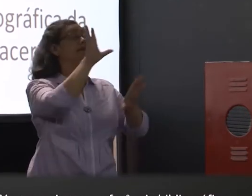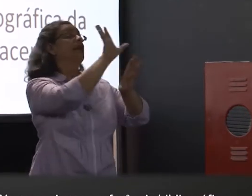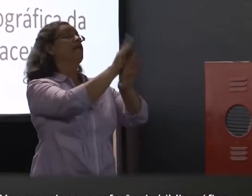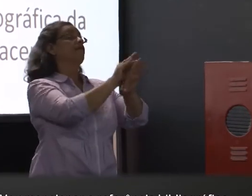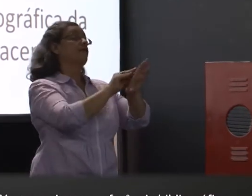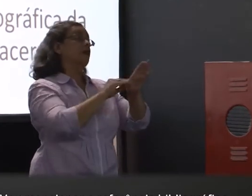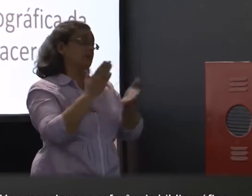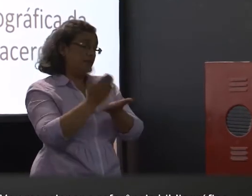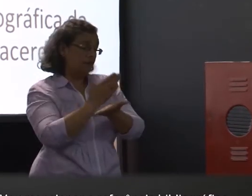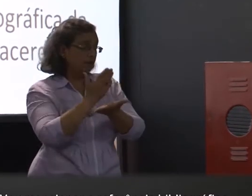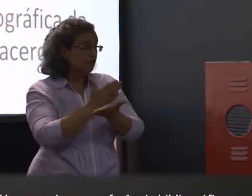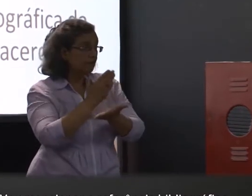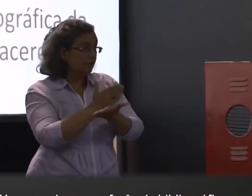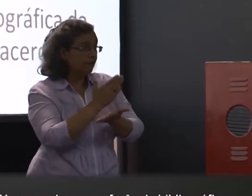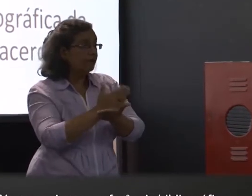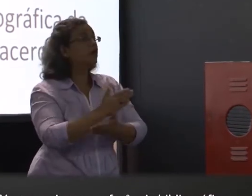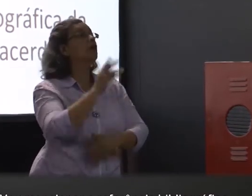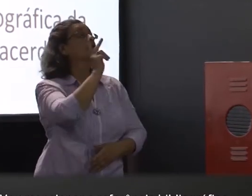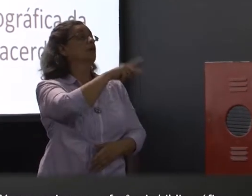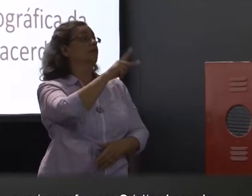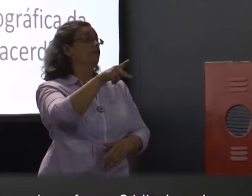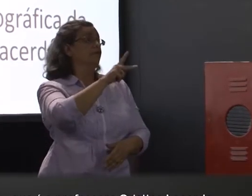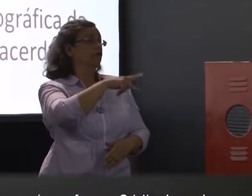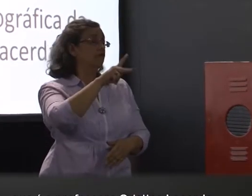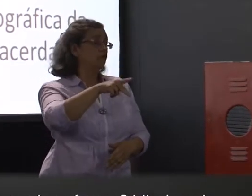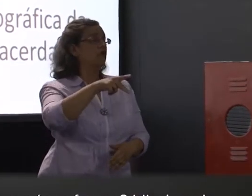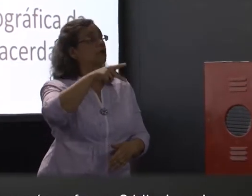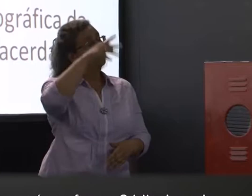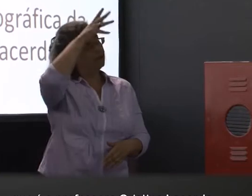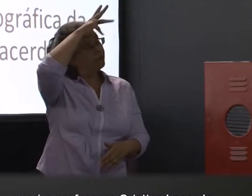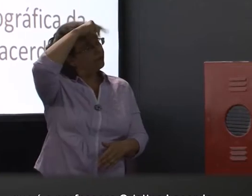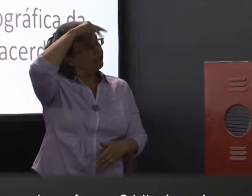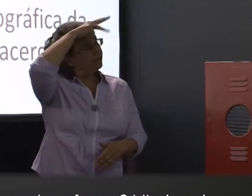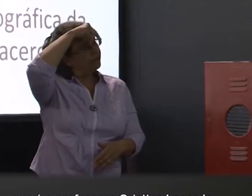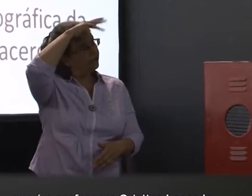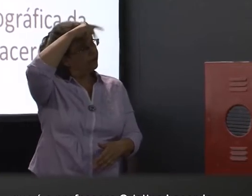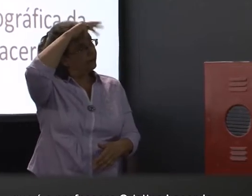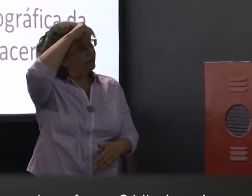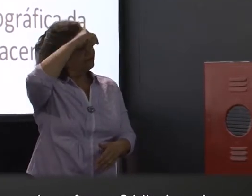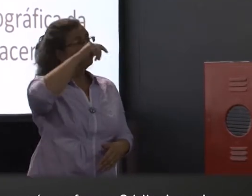eu menciono a referência bibliográfica, a professora Cristina Lacerda,